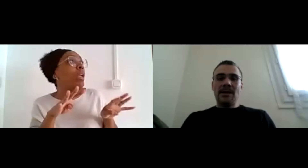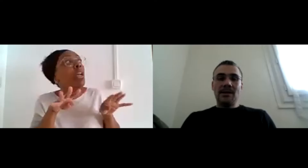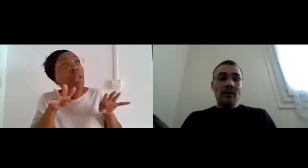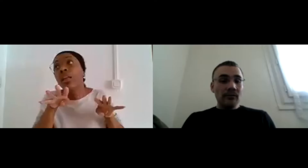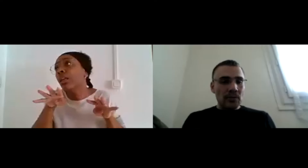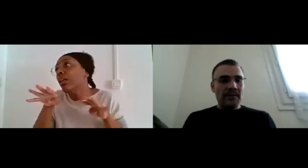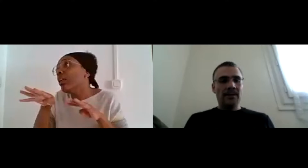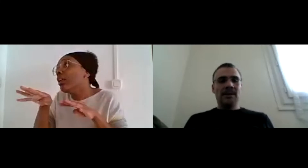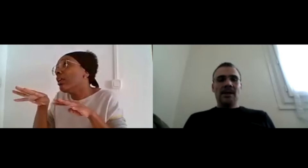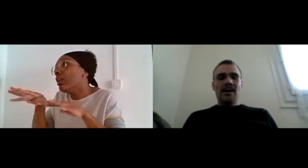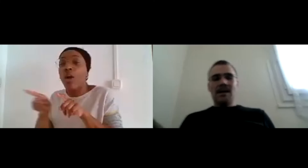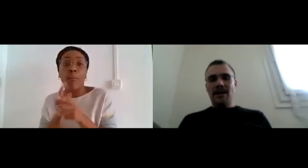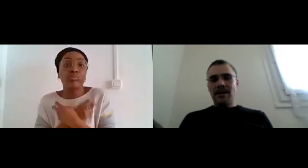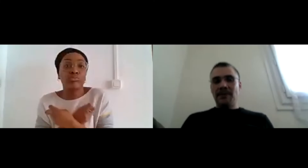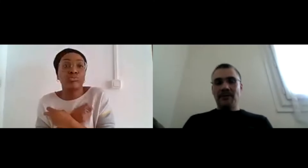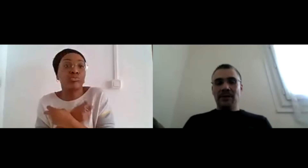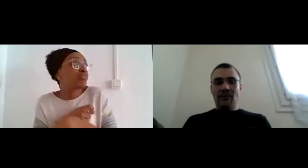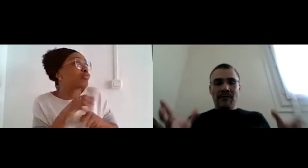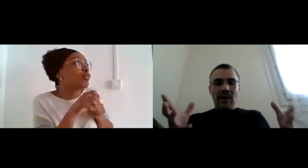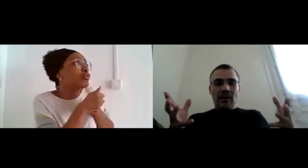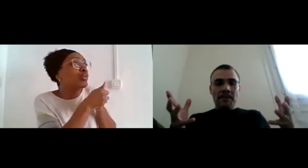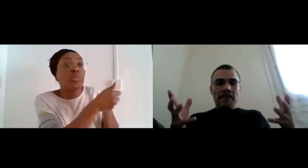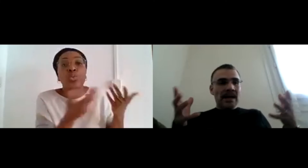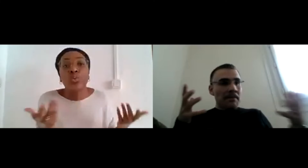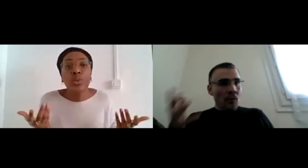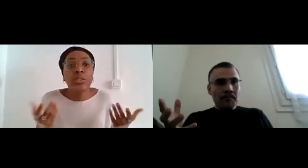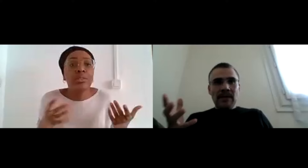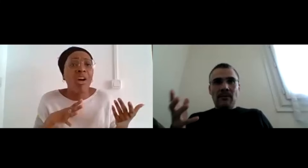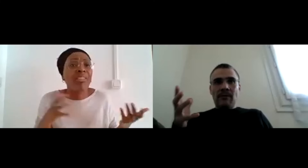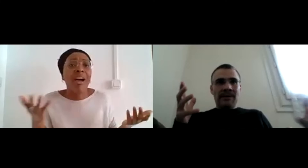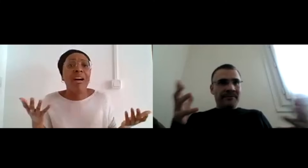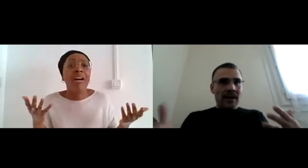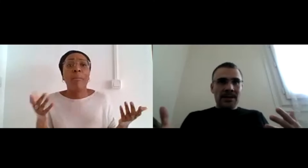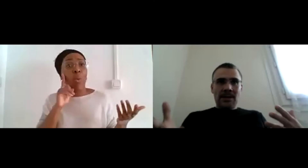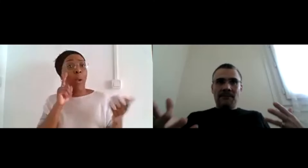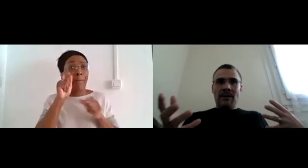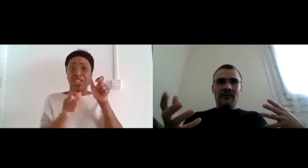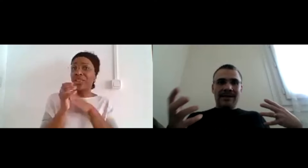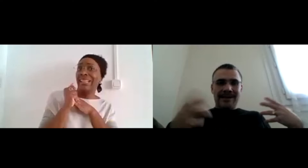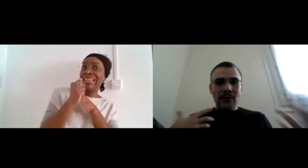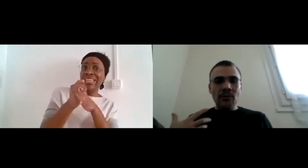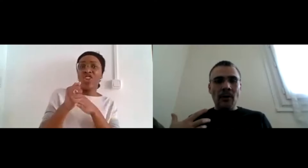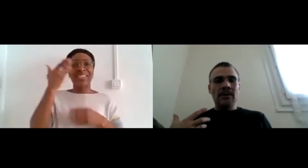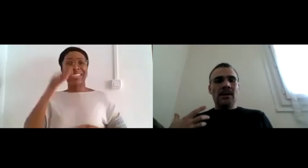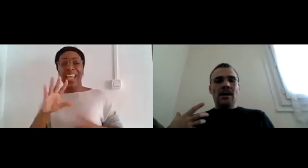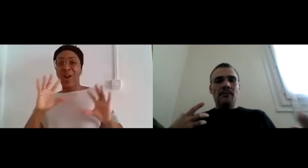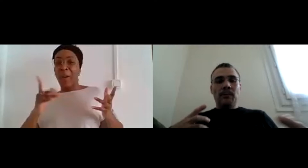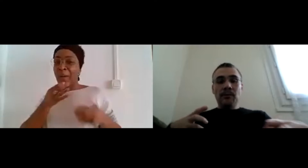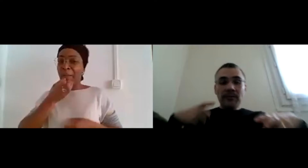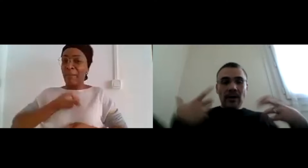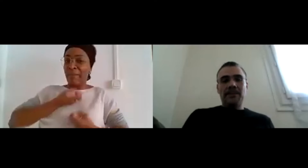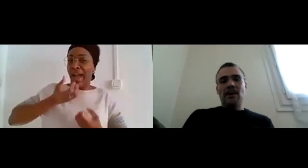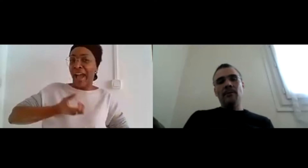Et les gens vont suivre. Ils vont avoir les mots, ils vont avoir les phrases, ils vont avoir les arguments